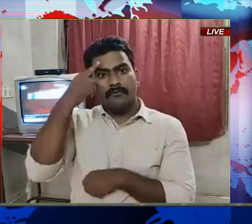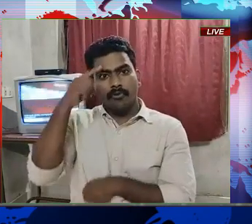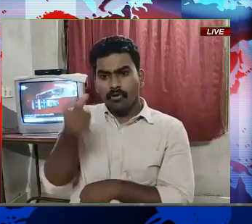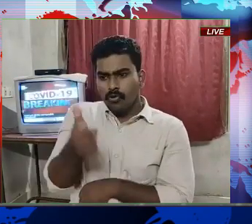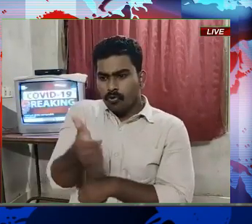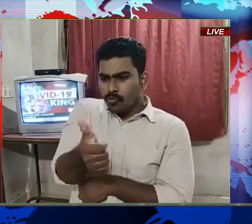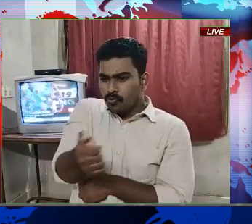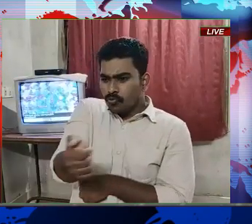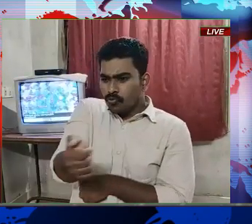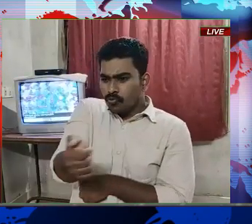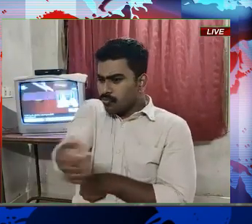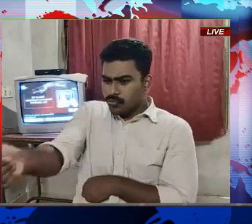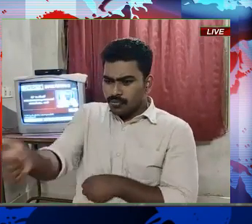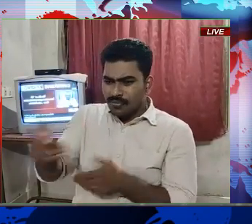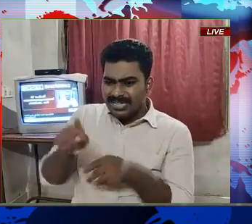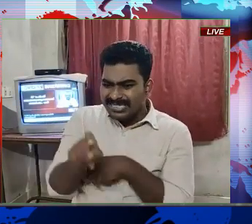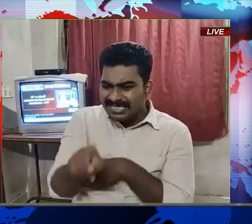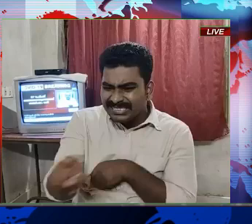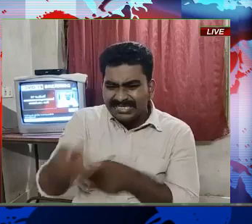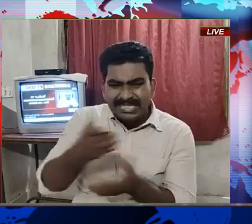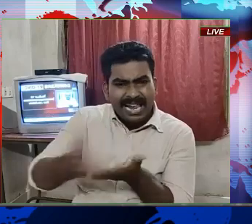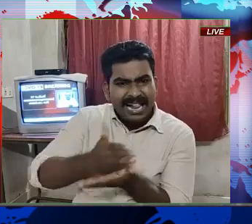എടുത്തു സൂക്ഷിക്കേണ്ടതായിട്ടുണ്ട്.